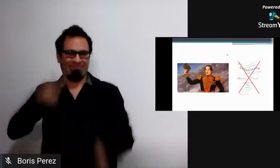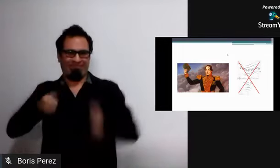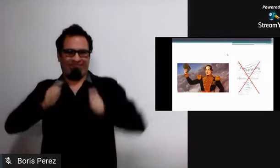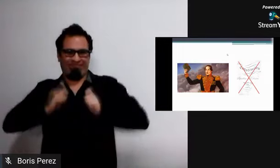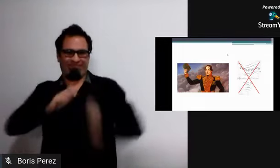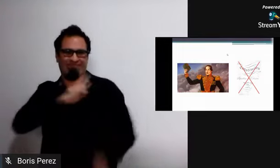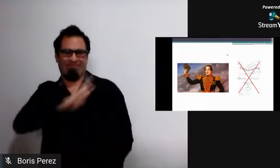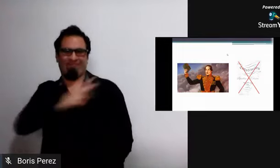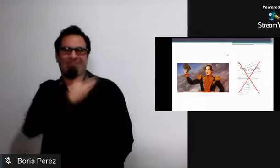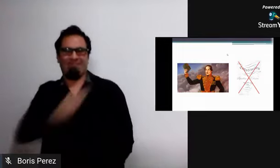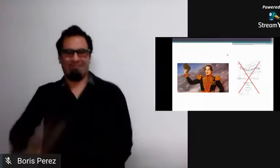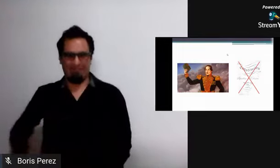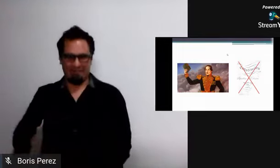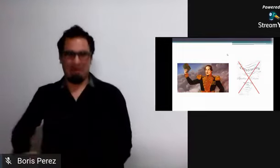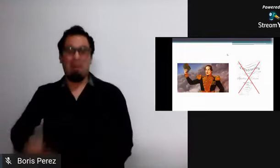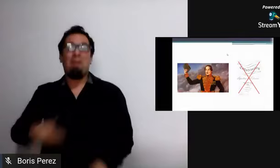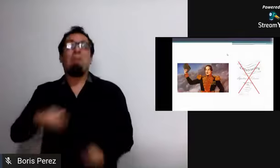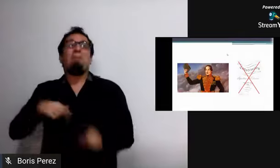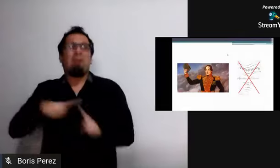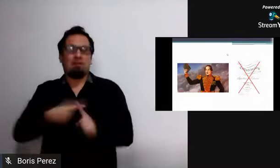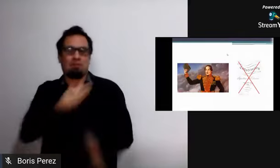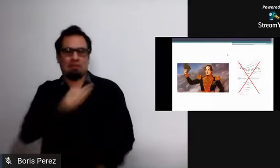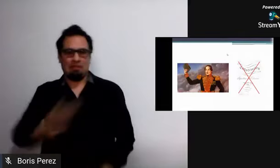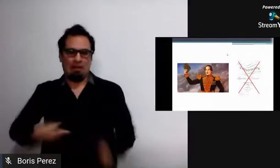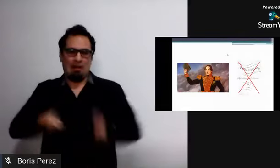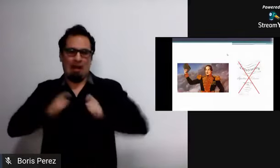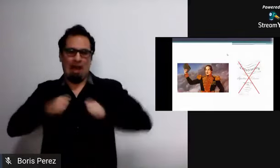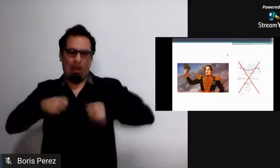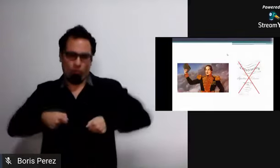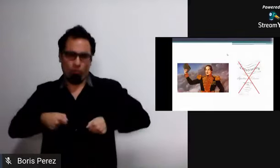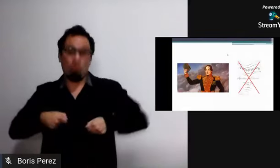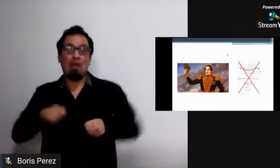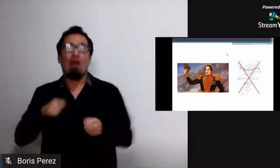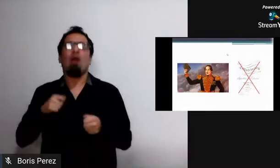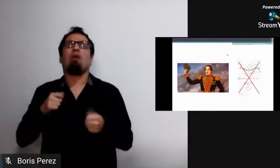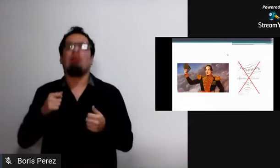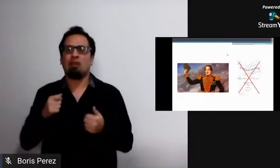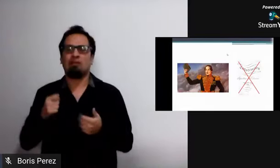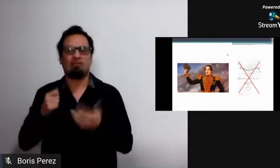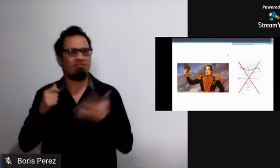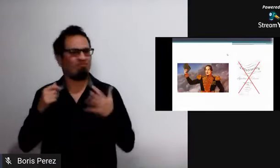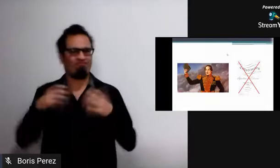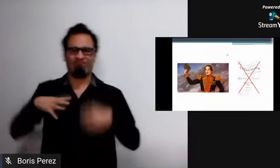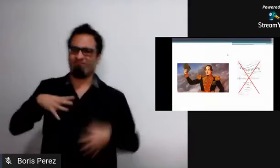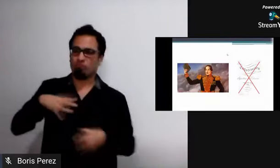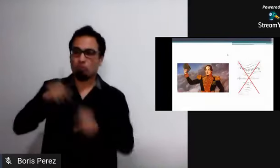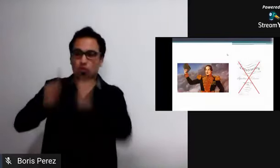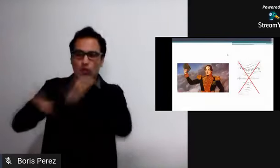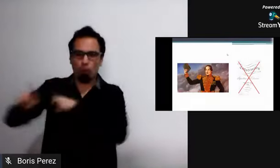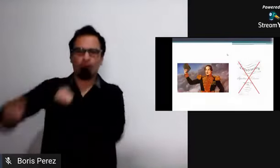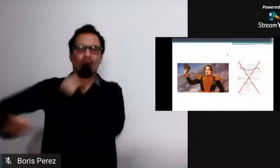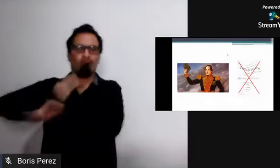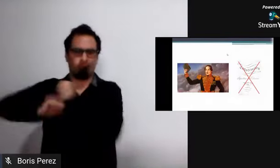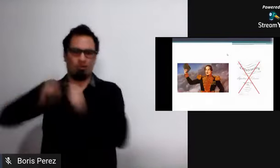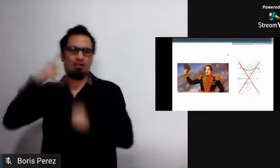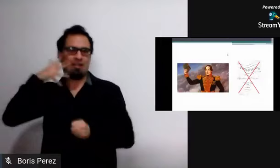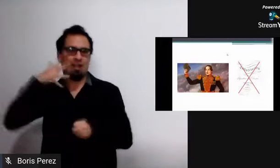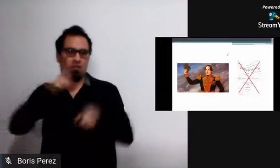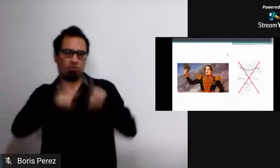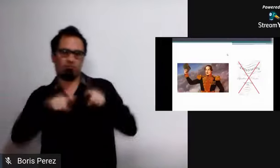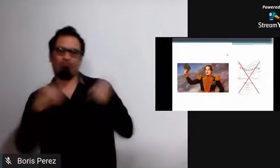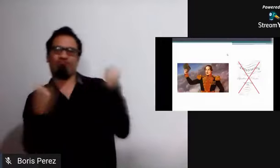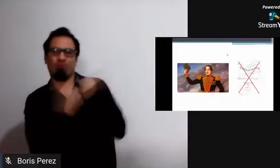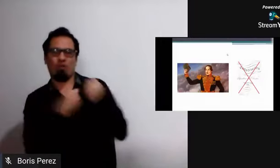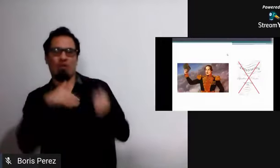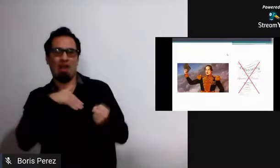propuestas, nuevas ideologías. Santander en ese momento estaba como vicepresidente, estaba como presidente encargado, ya